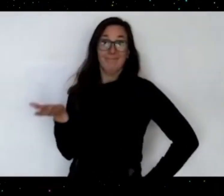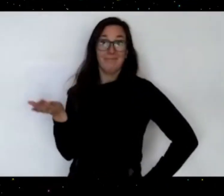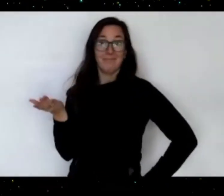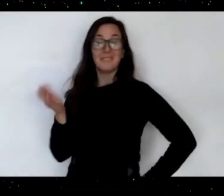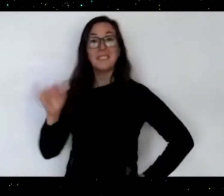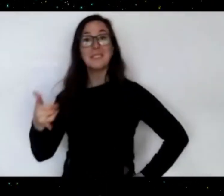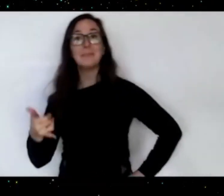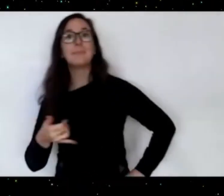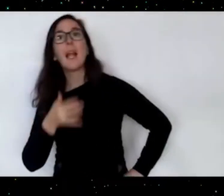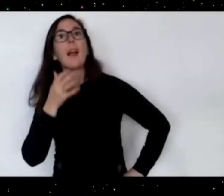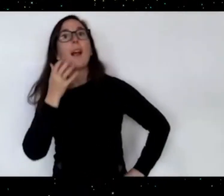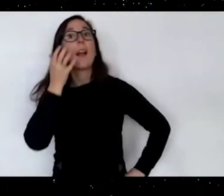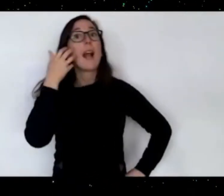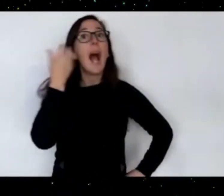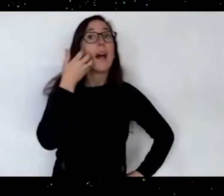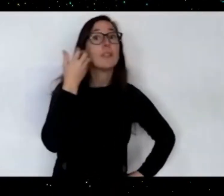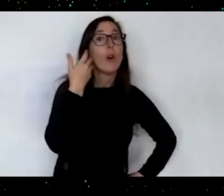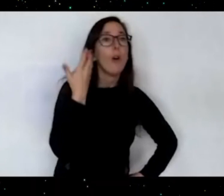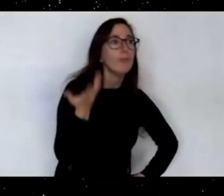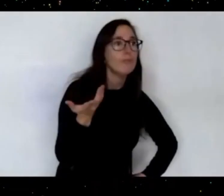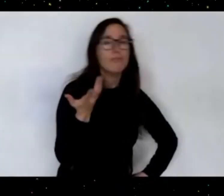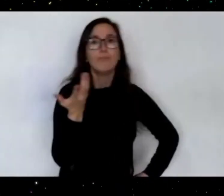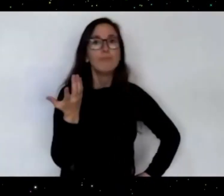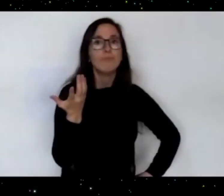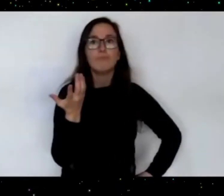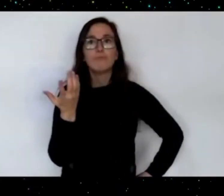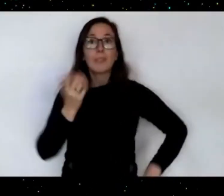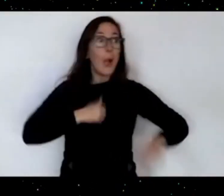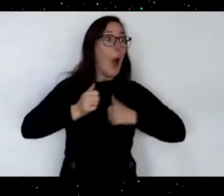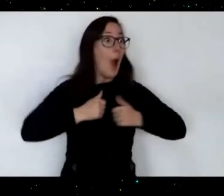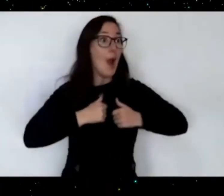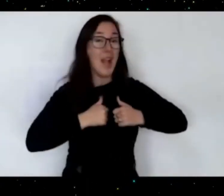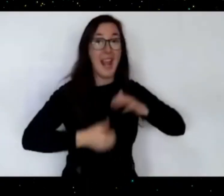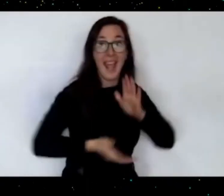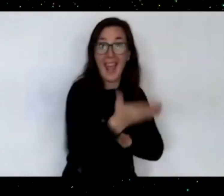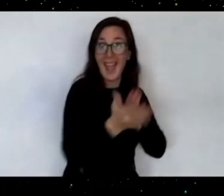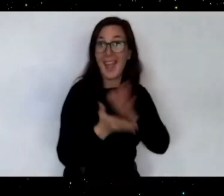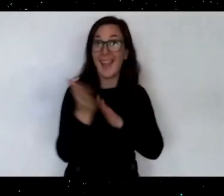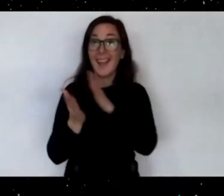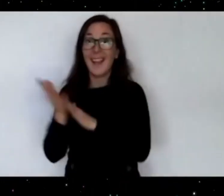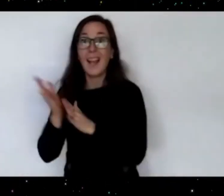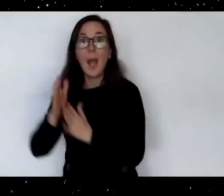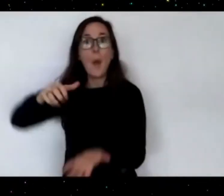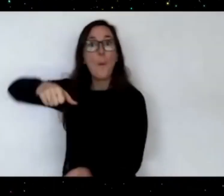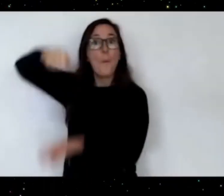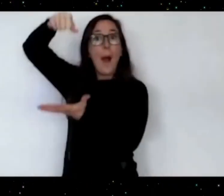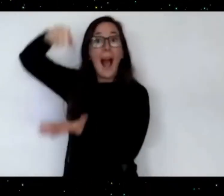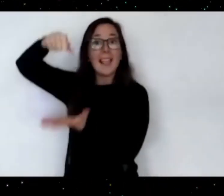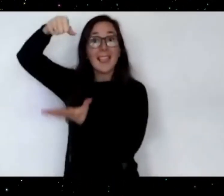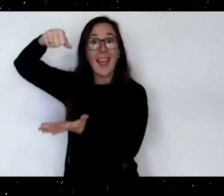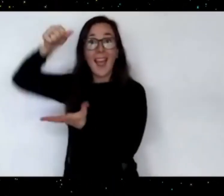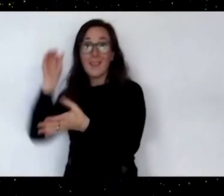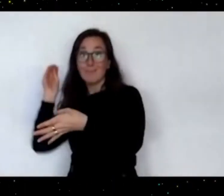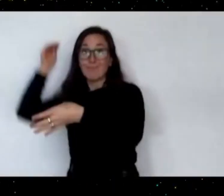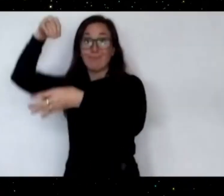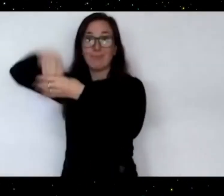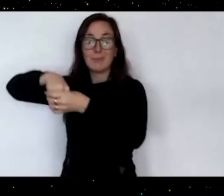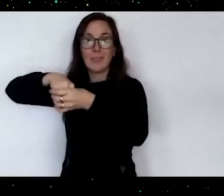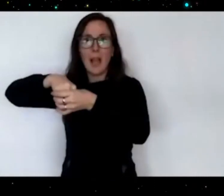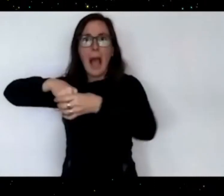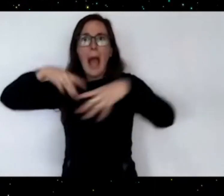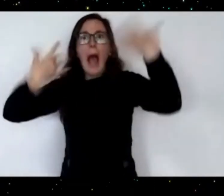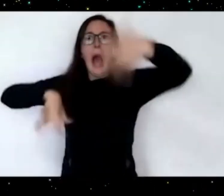El gato, en cambio, corre y elige esconderse en un balde. Pero